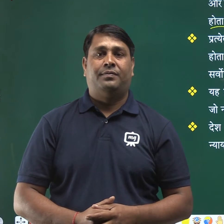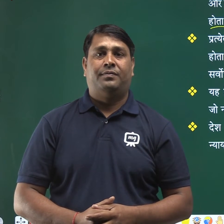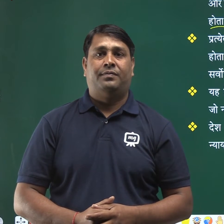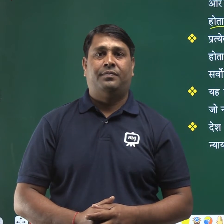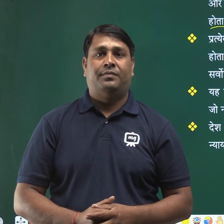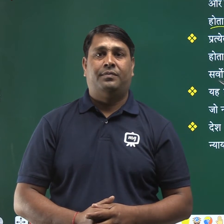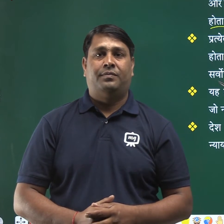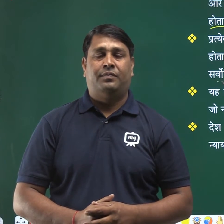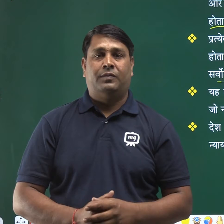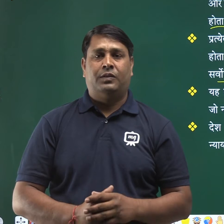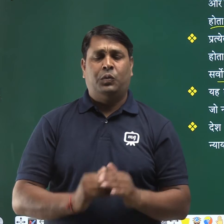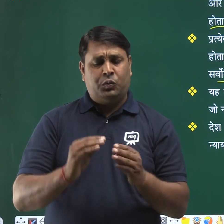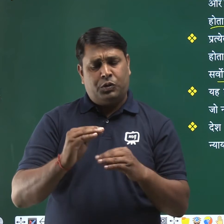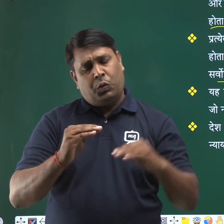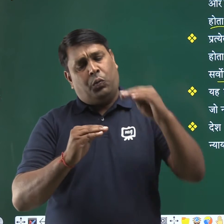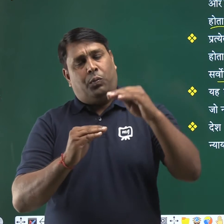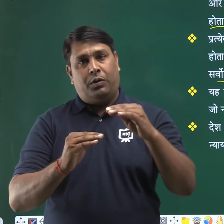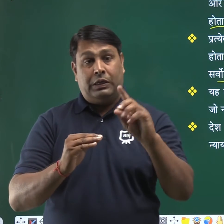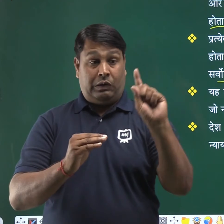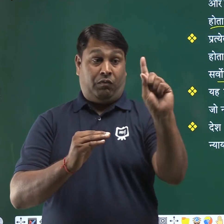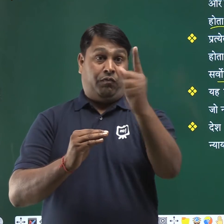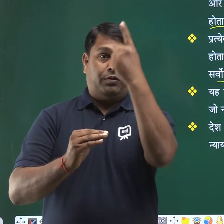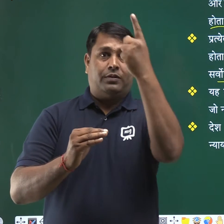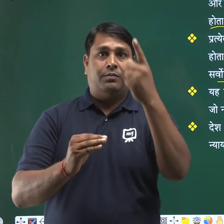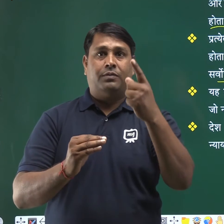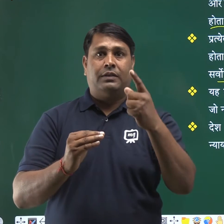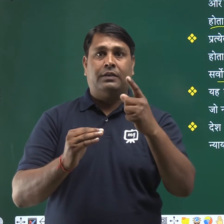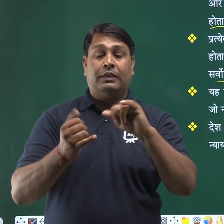ऊपर सर्वोच्च न्यायालय होता है।